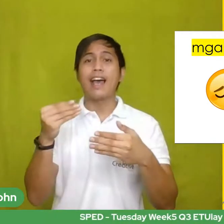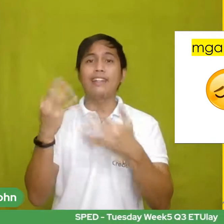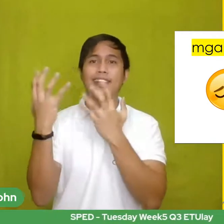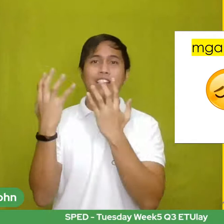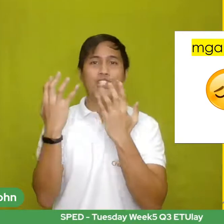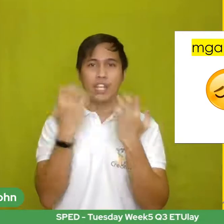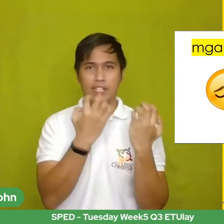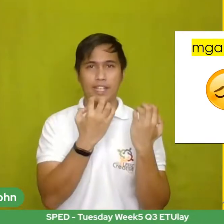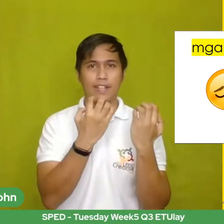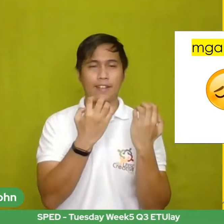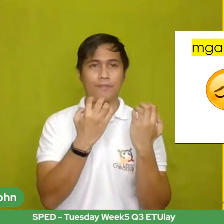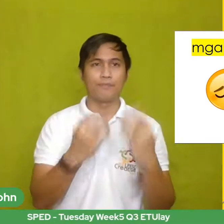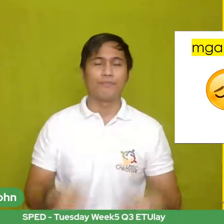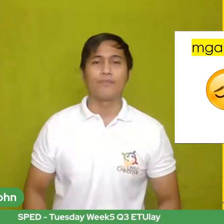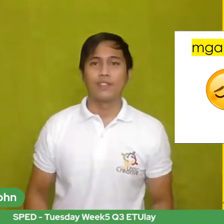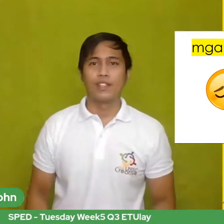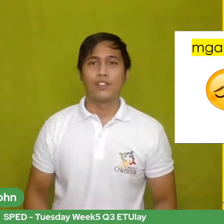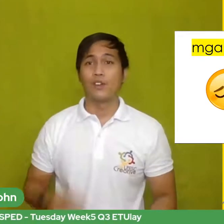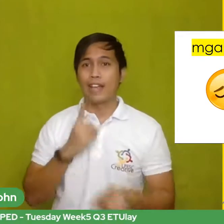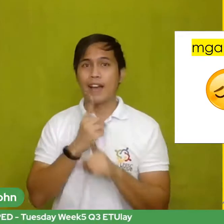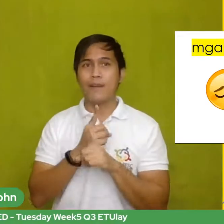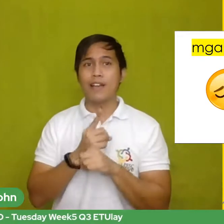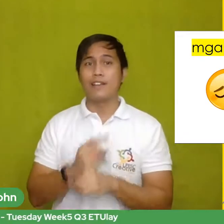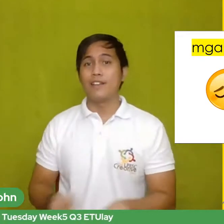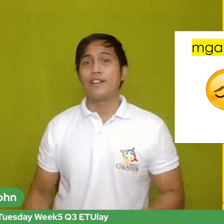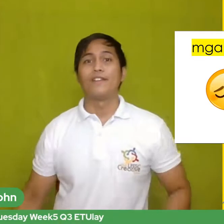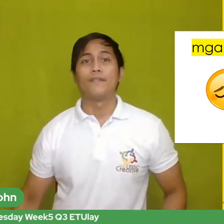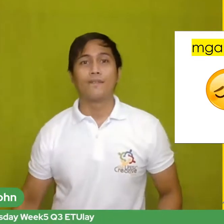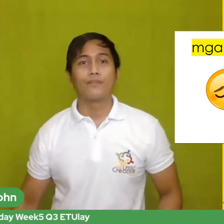at ng shading. So, tama.